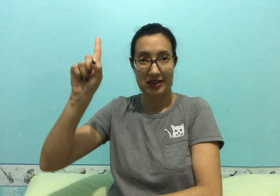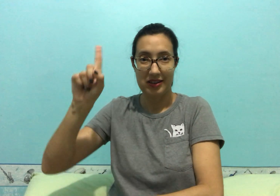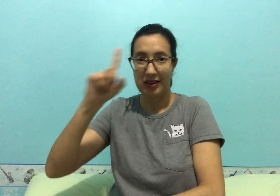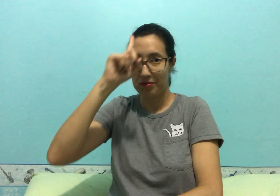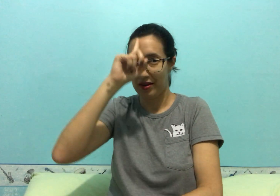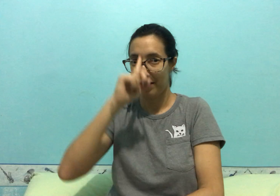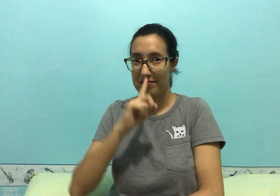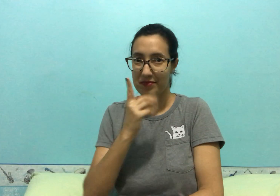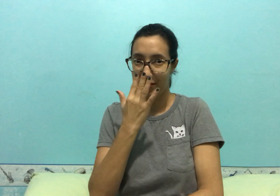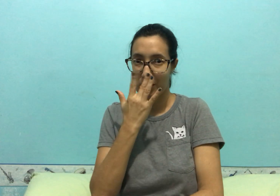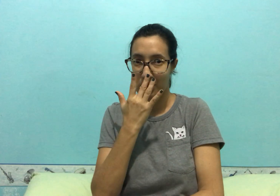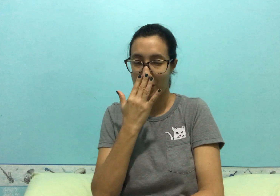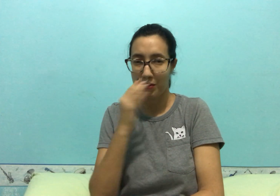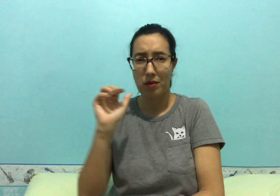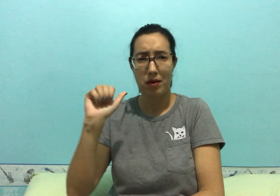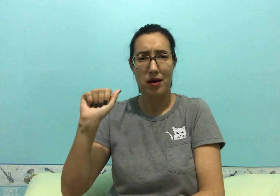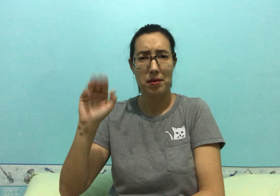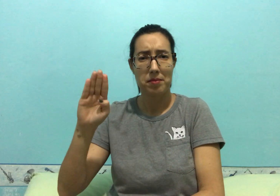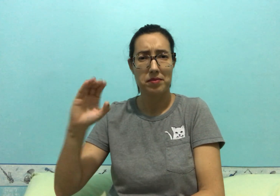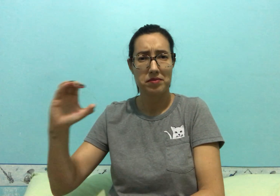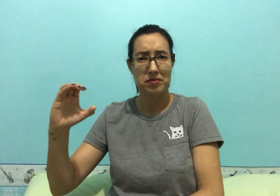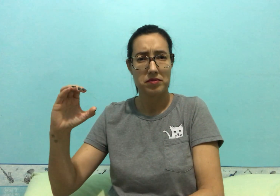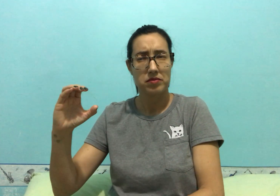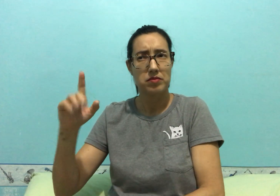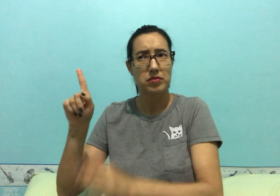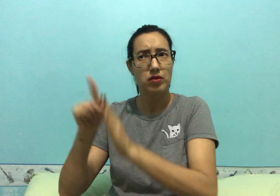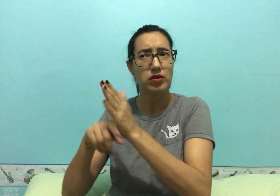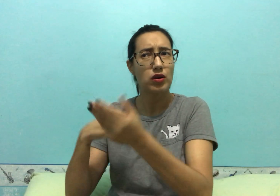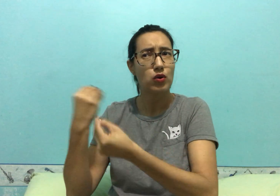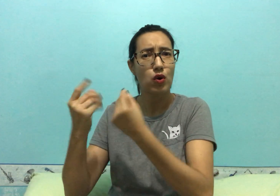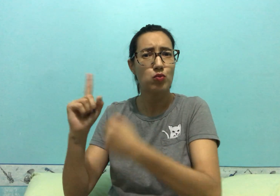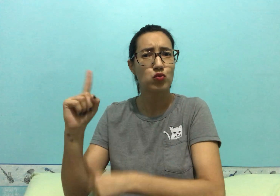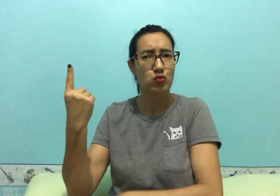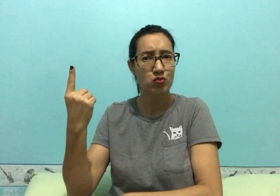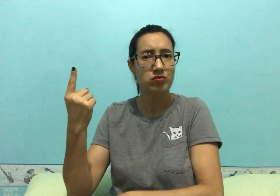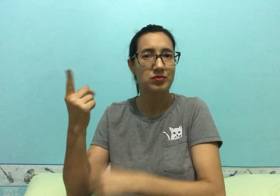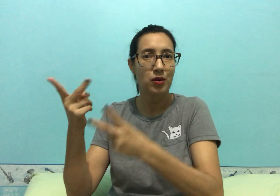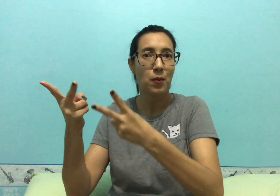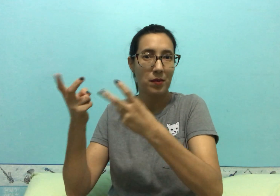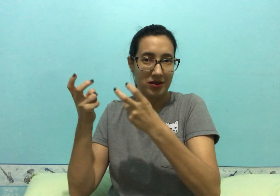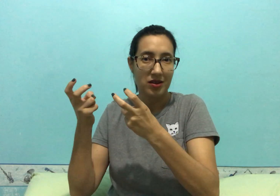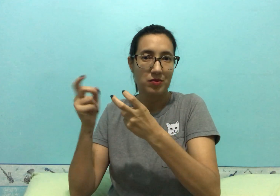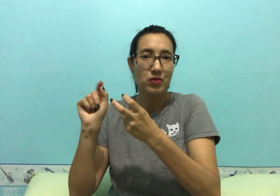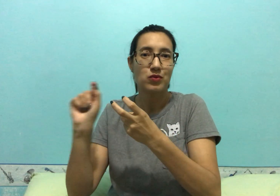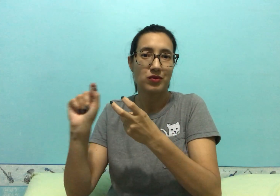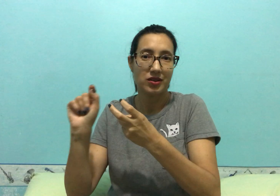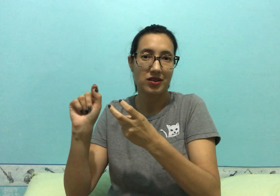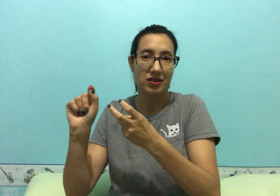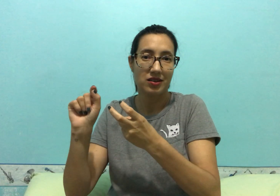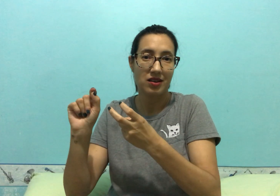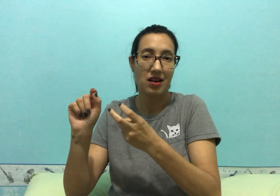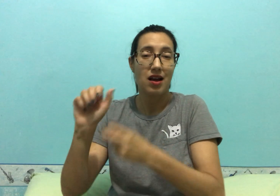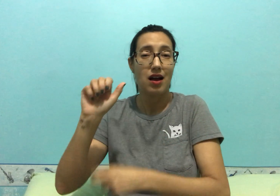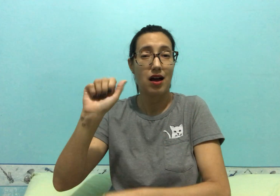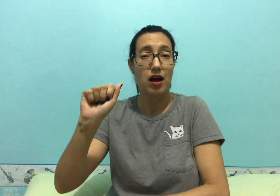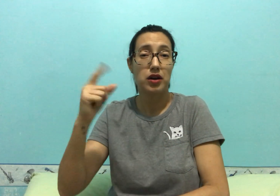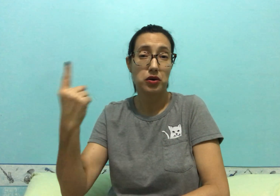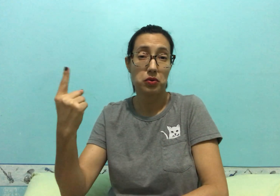ou C, se perguntar quanto é que isso aqui vai dar 1, a equação está me falando. Vai dar 1 quando tiver A em 1, ou B em 1, ou